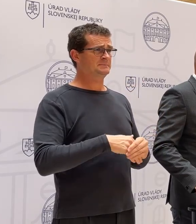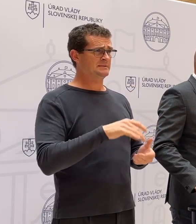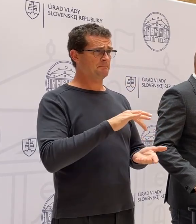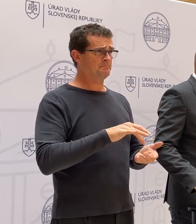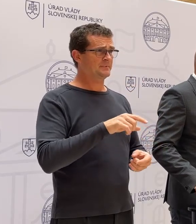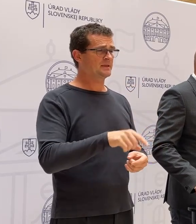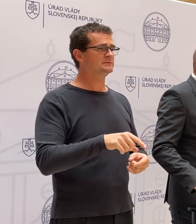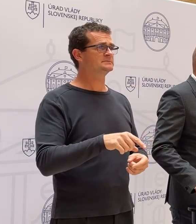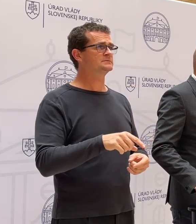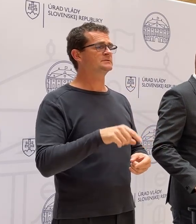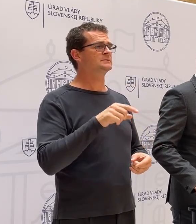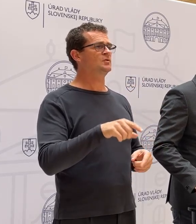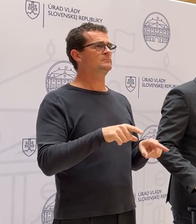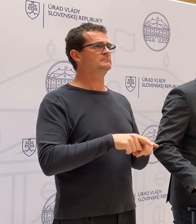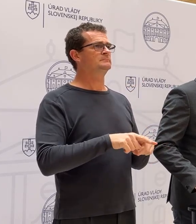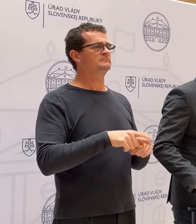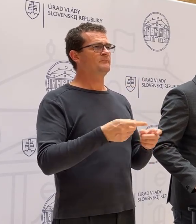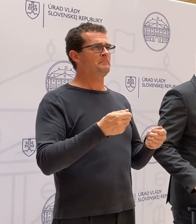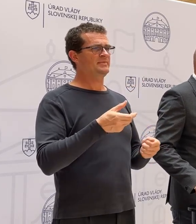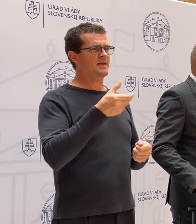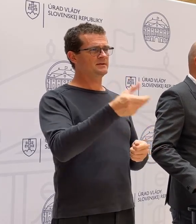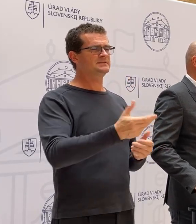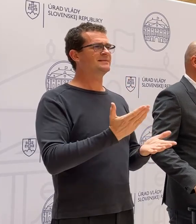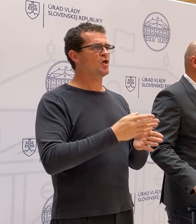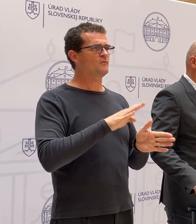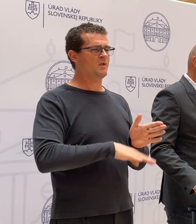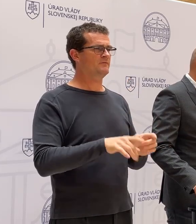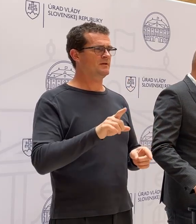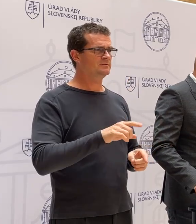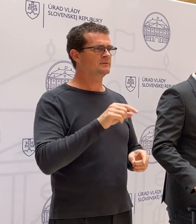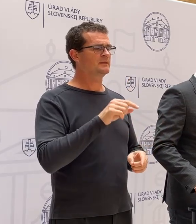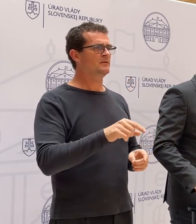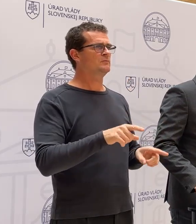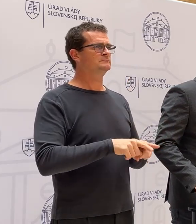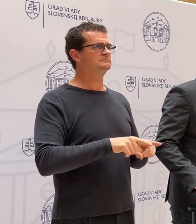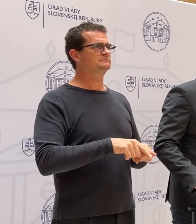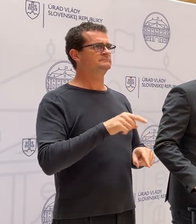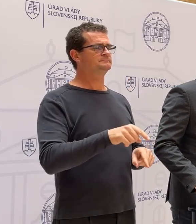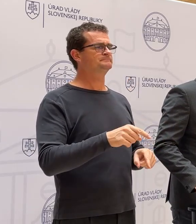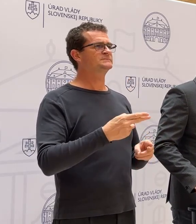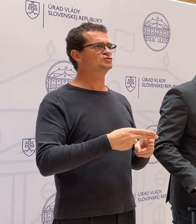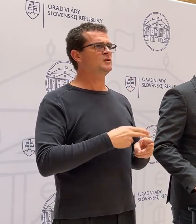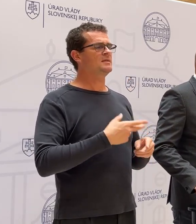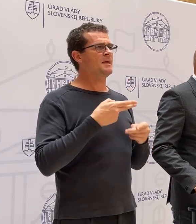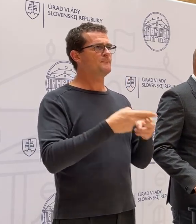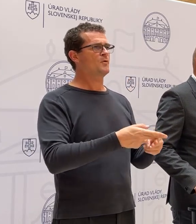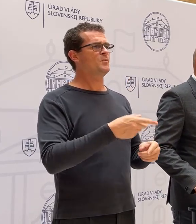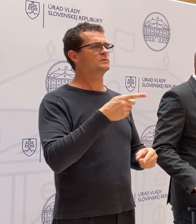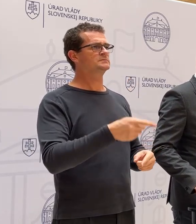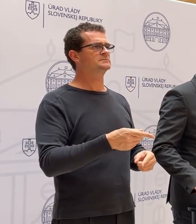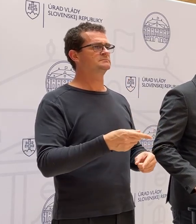miest a je to v peniazoch, nie je to daňová úľava. Ale ako to je štátna pomoc, ktorá